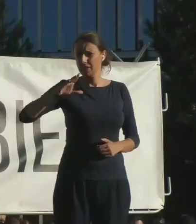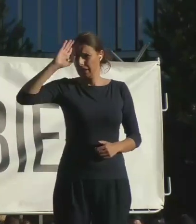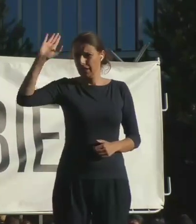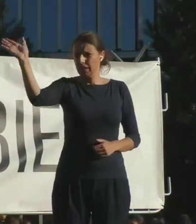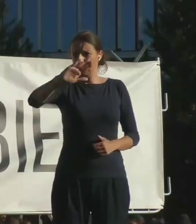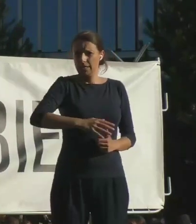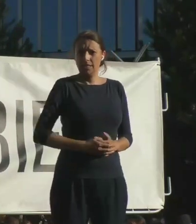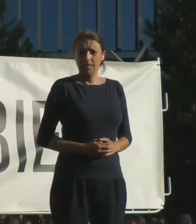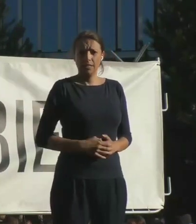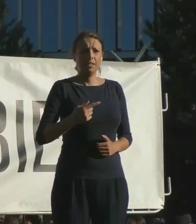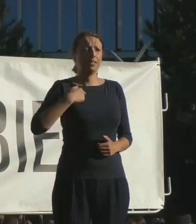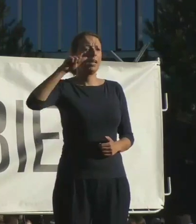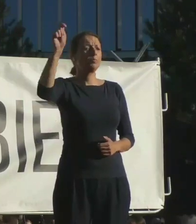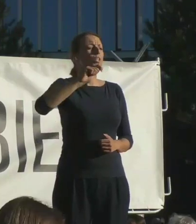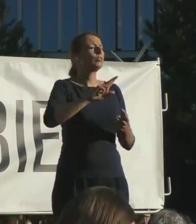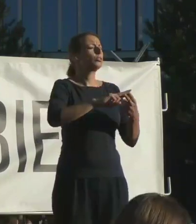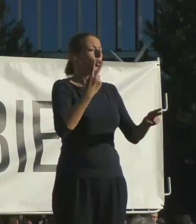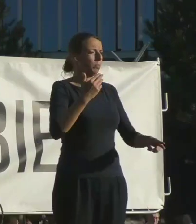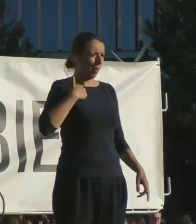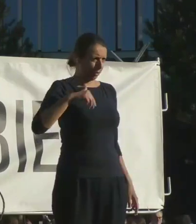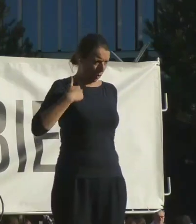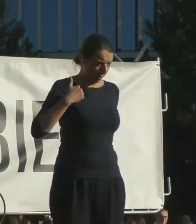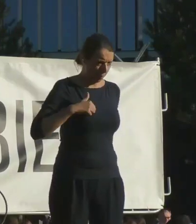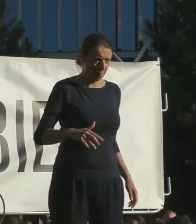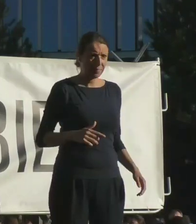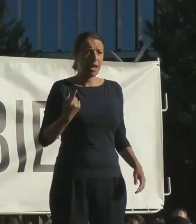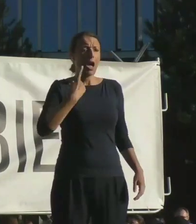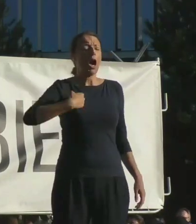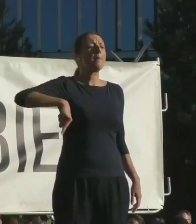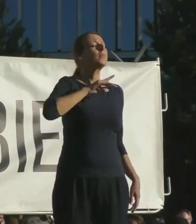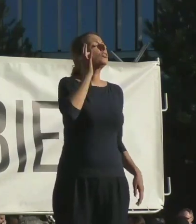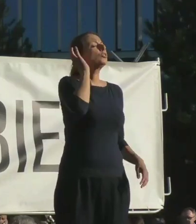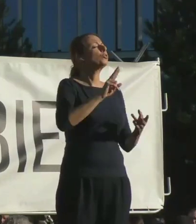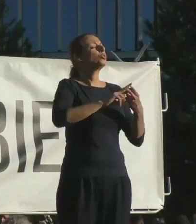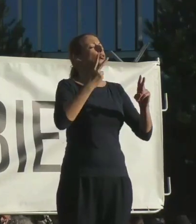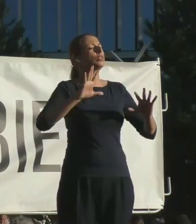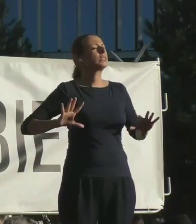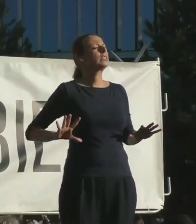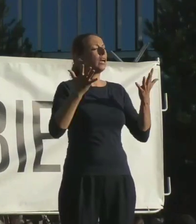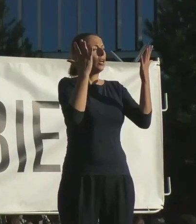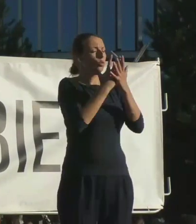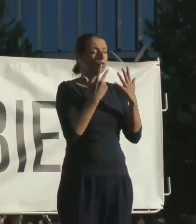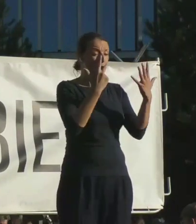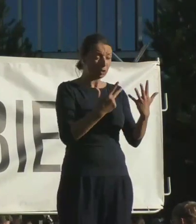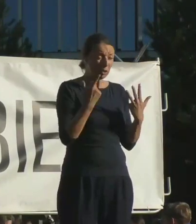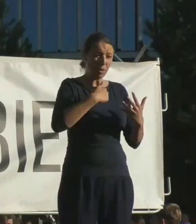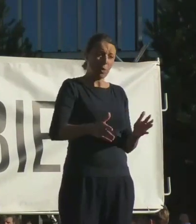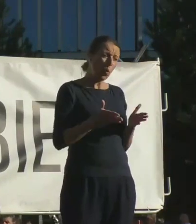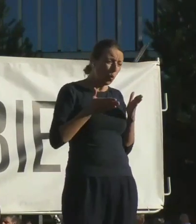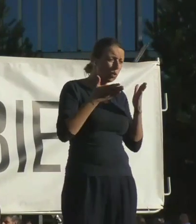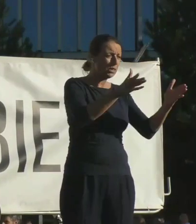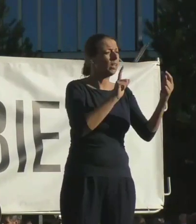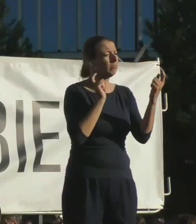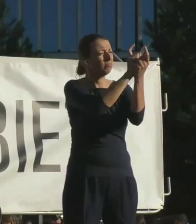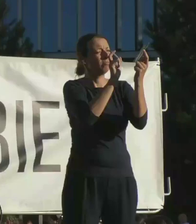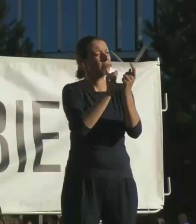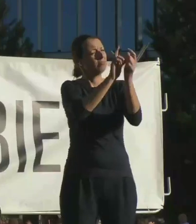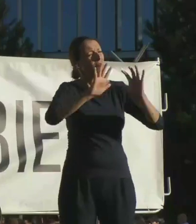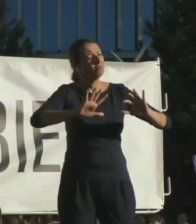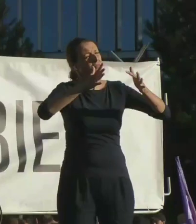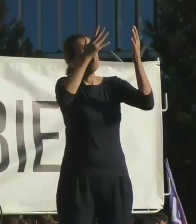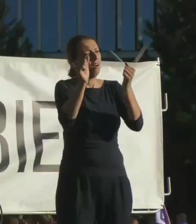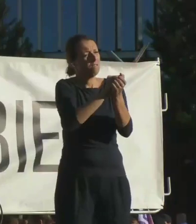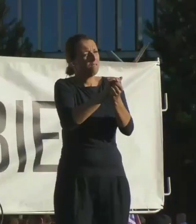Cześć. Ja przyjechałam tutaj z Bielska-Białej i my dziewczyny ze strajku od 8 lat jesteśmy na ulicy. Od 8 lat walczymy o